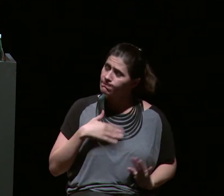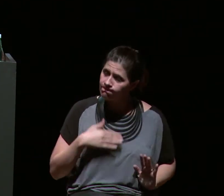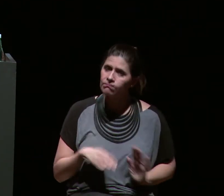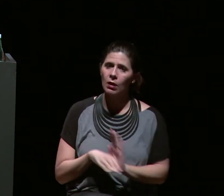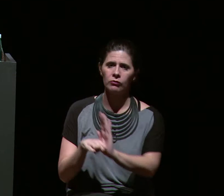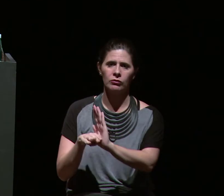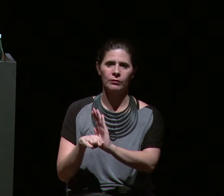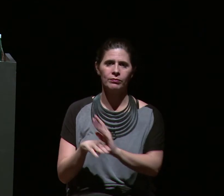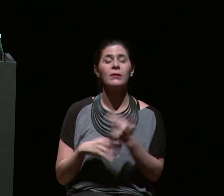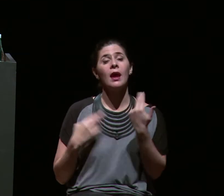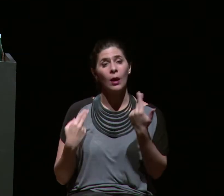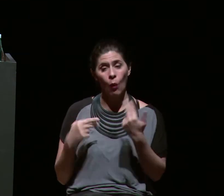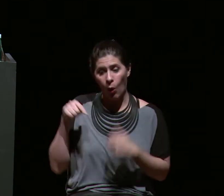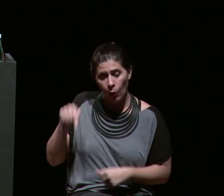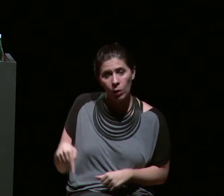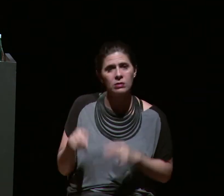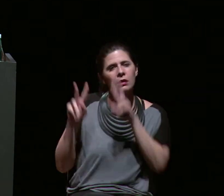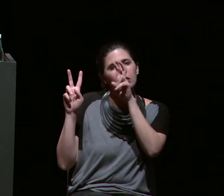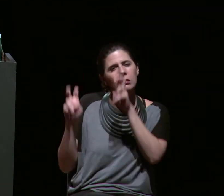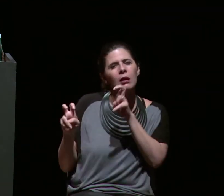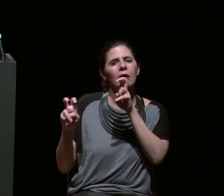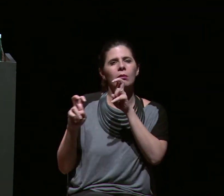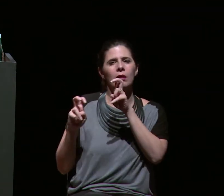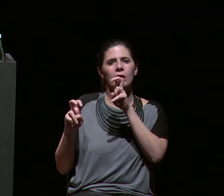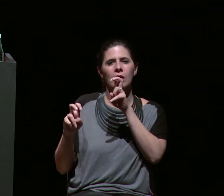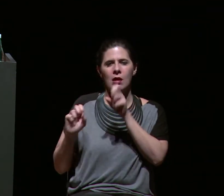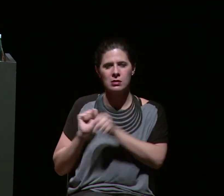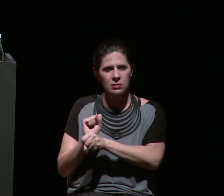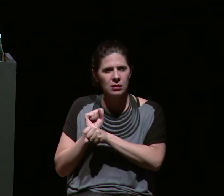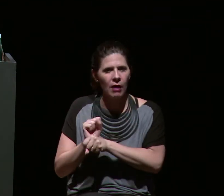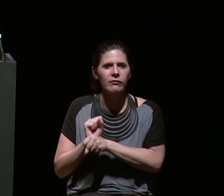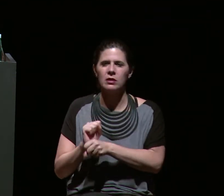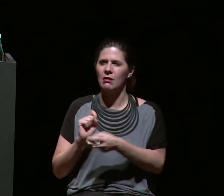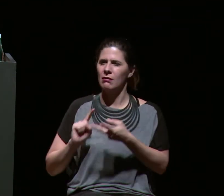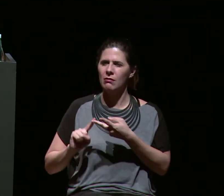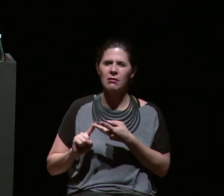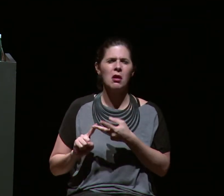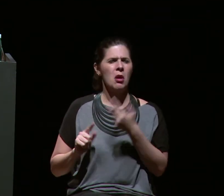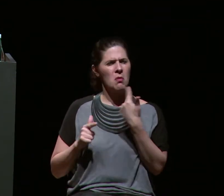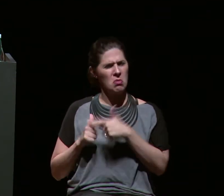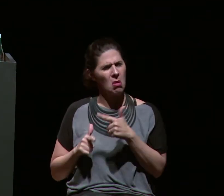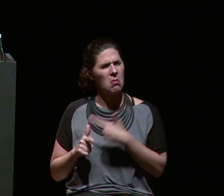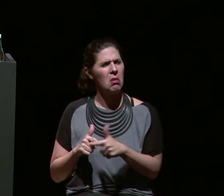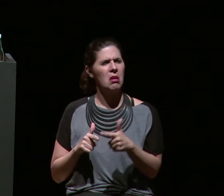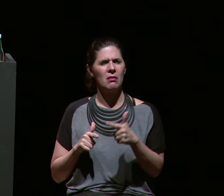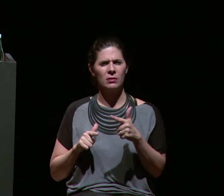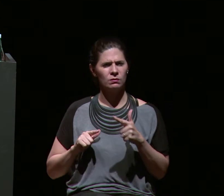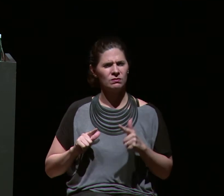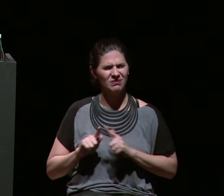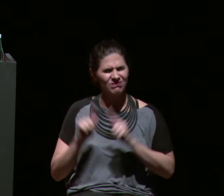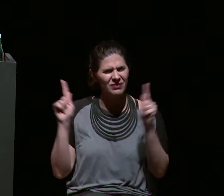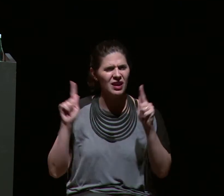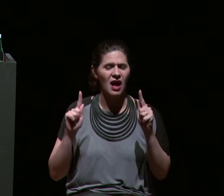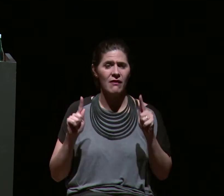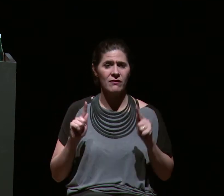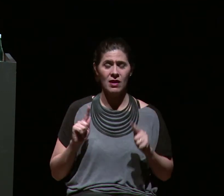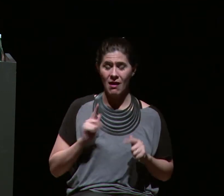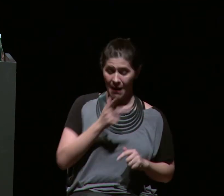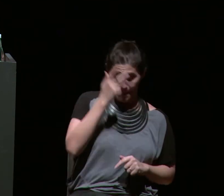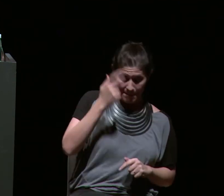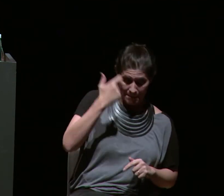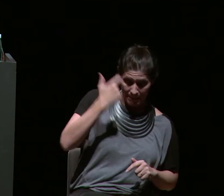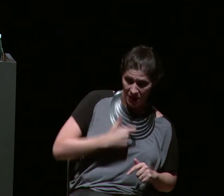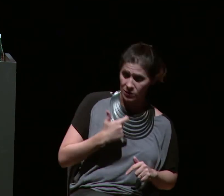escravidão, seus desdobramentos e seu grande e provavelmente insuperável hiato que empurra e separa os seres dos